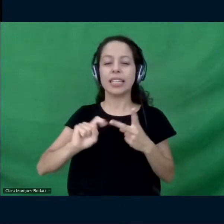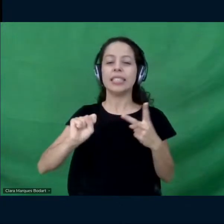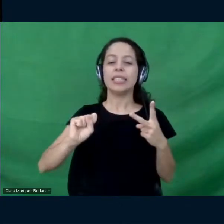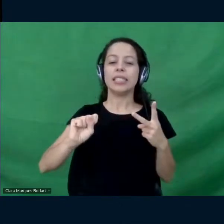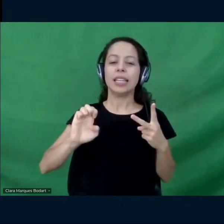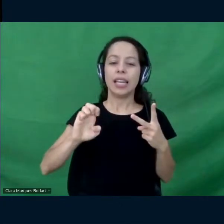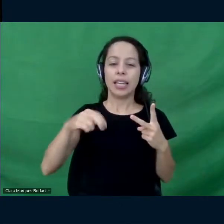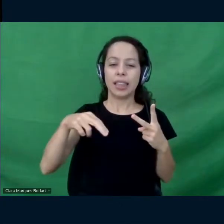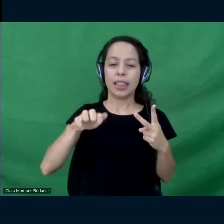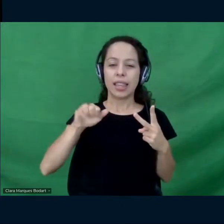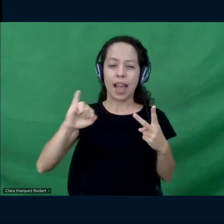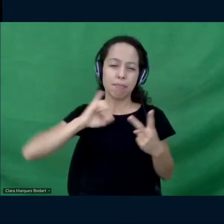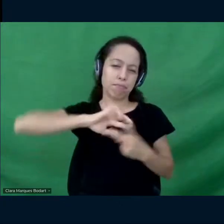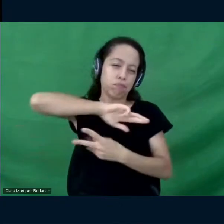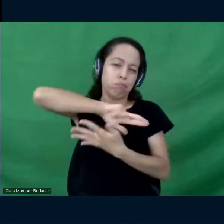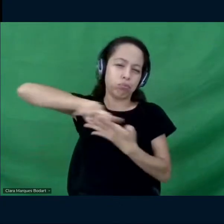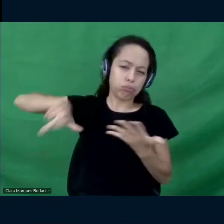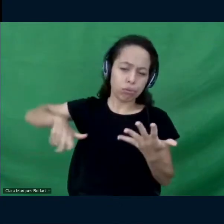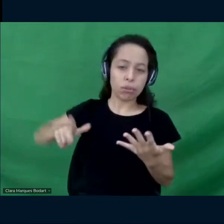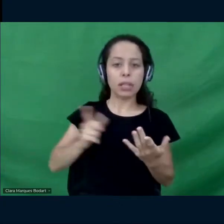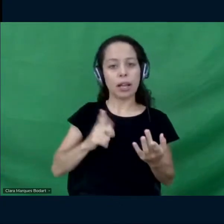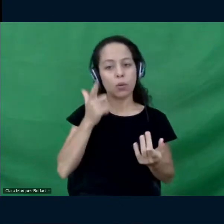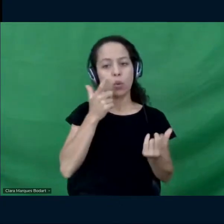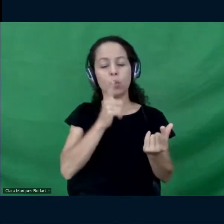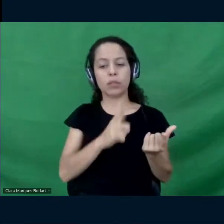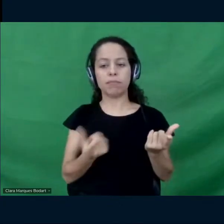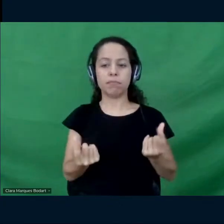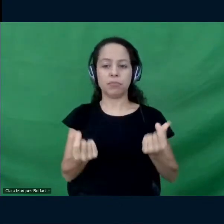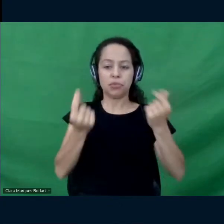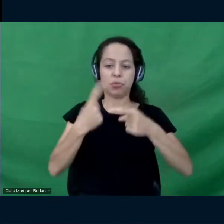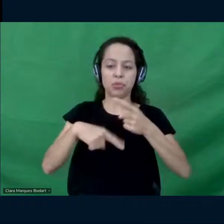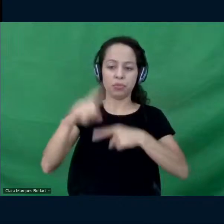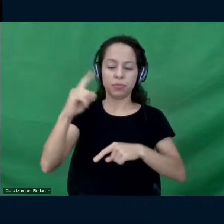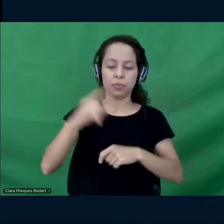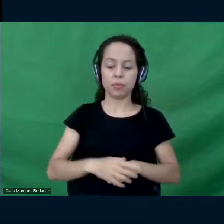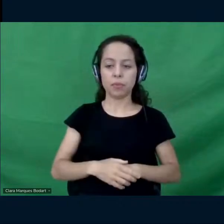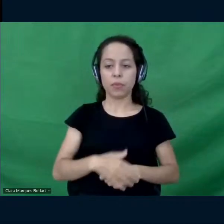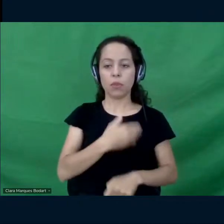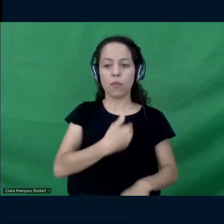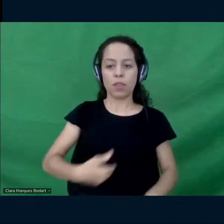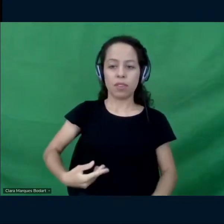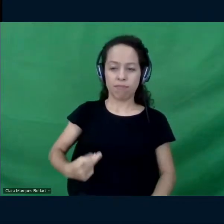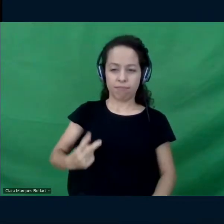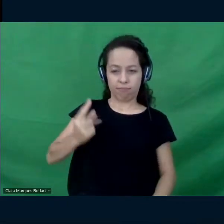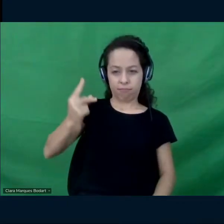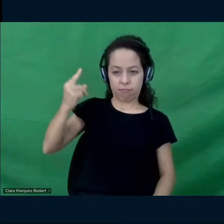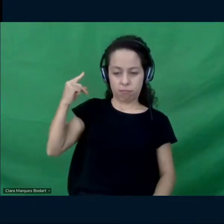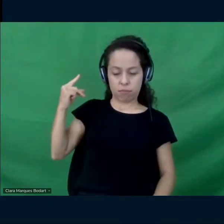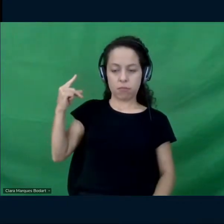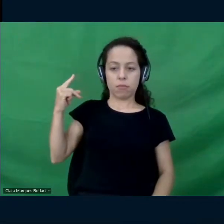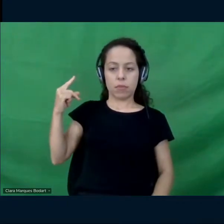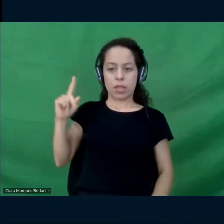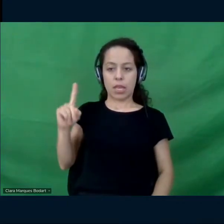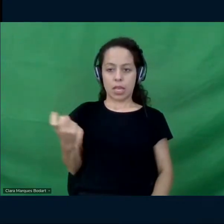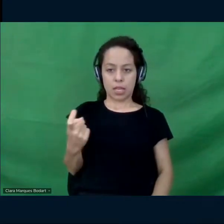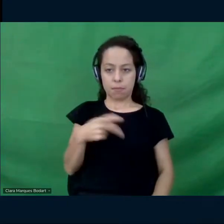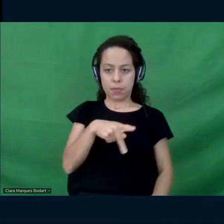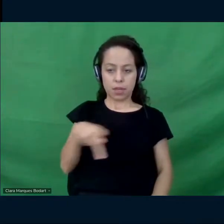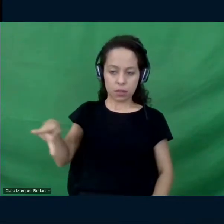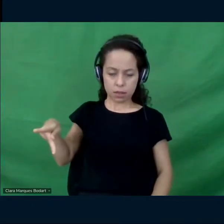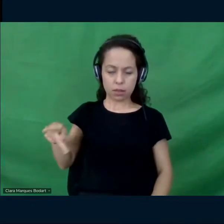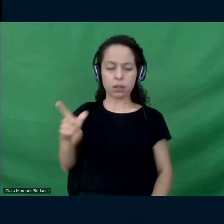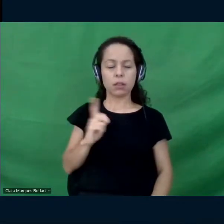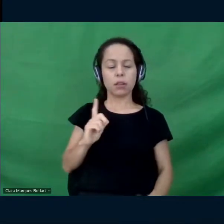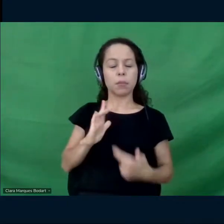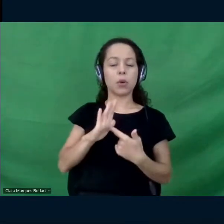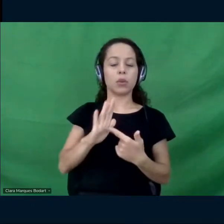assemelhados aí. O PL que o governo mandou mantinha a obrigatoriedade lá da BNCC, né? Ainda que